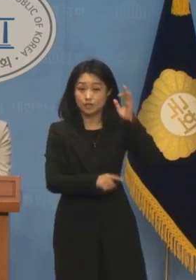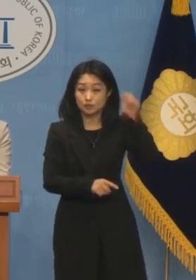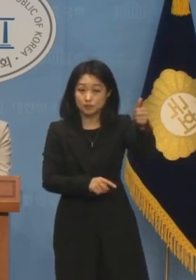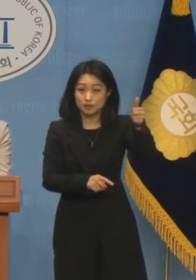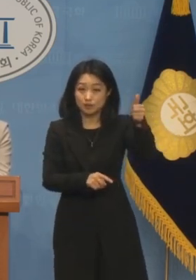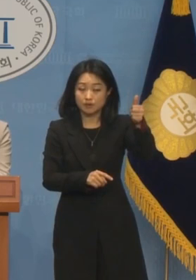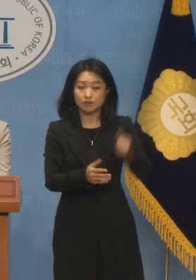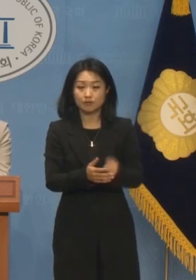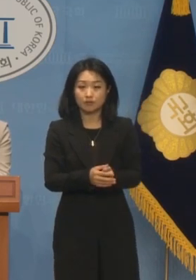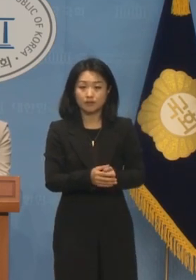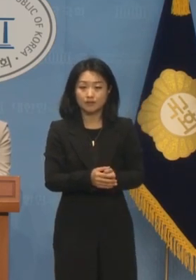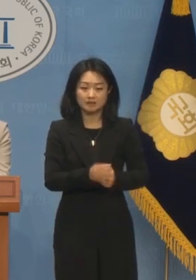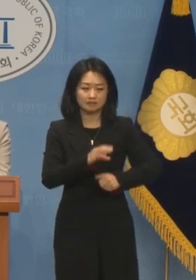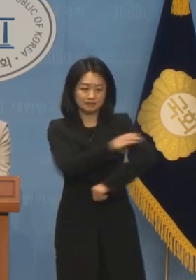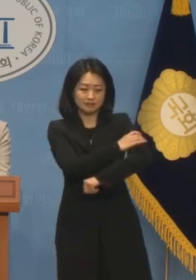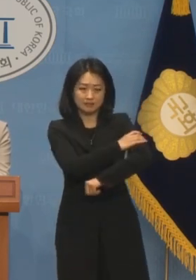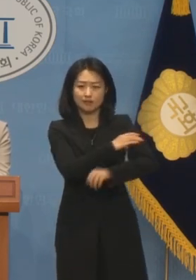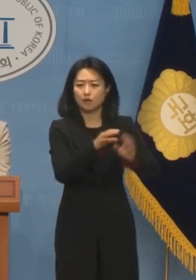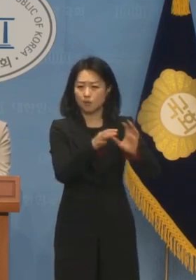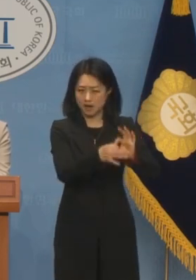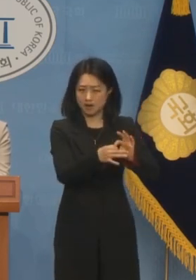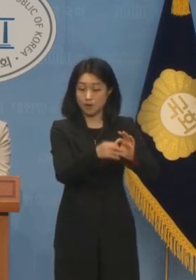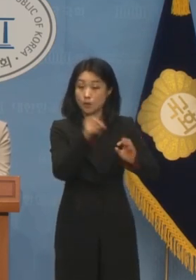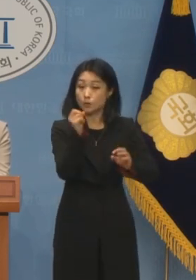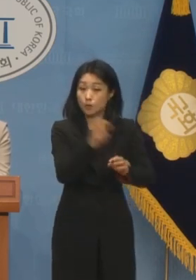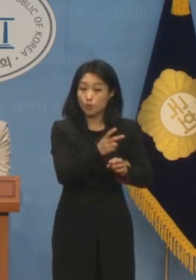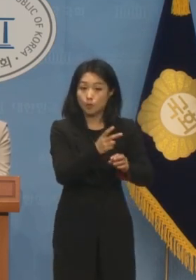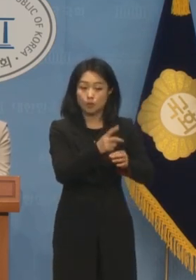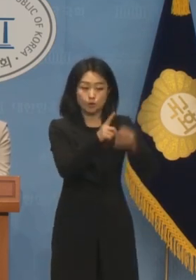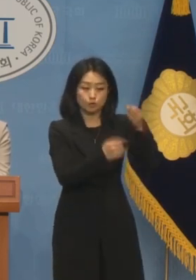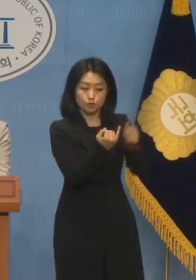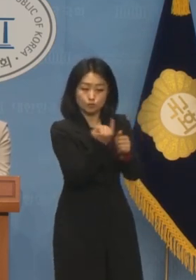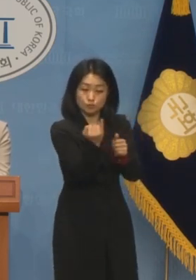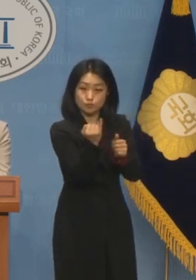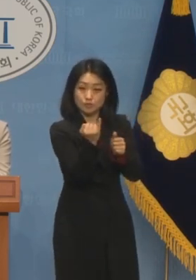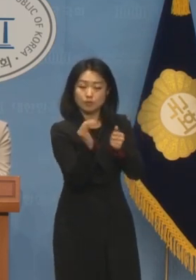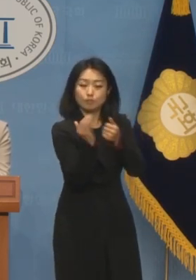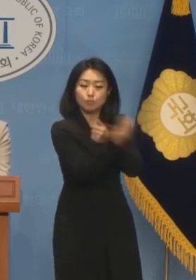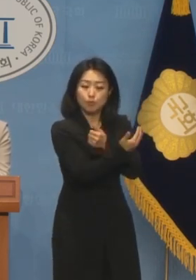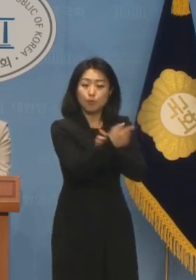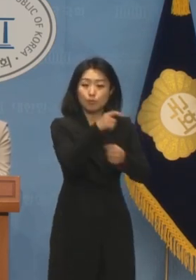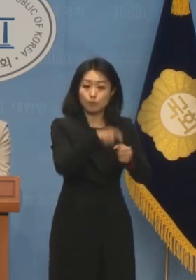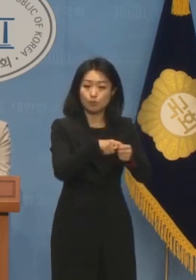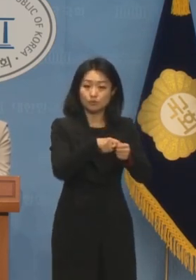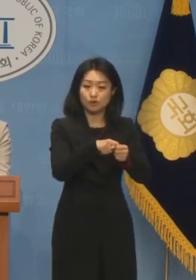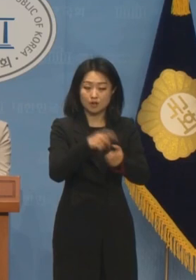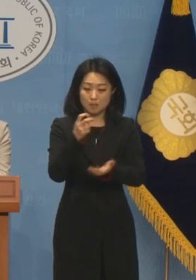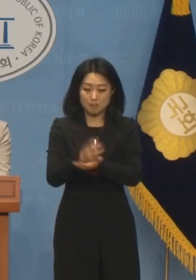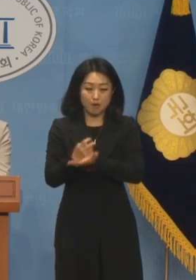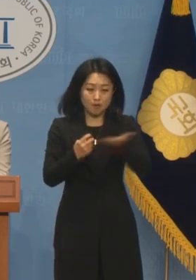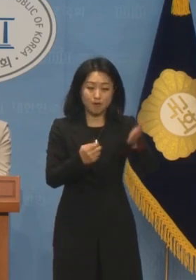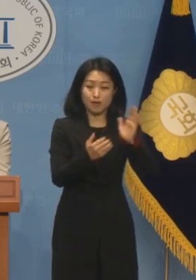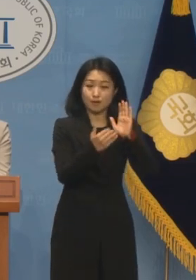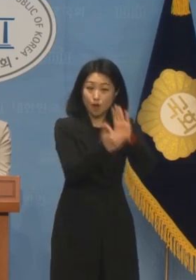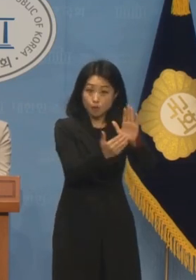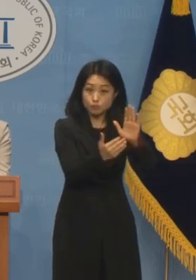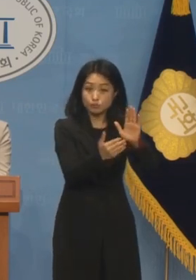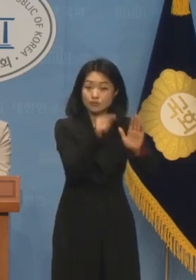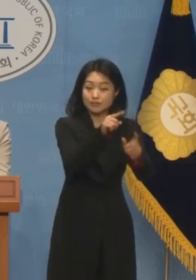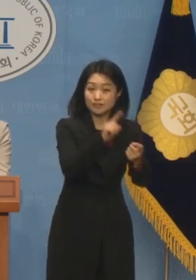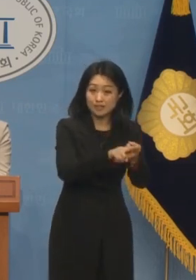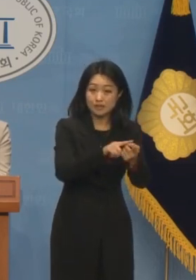권력형 게이트와 배우자의 범죄를 덮기 위한 거부권 행사가 헌법적 한계를 넘어선